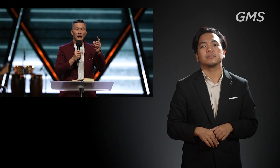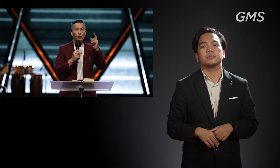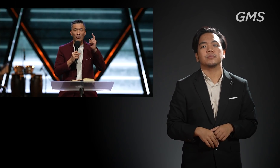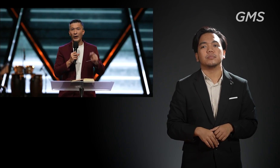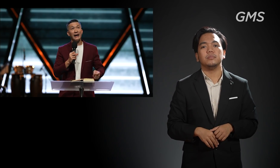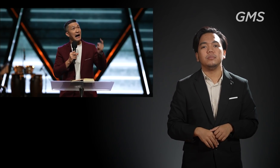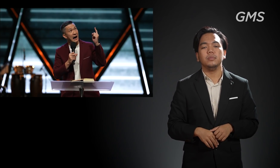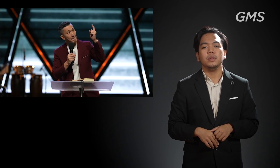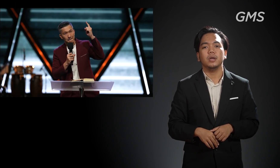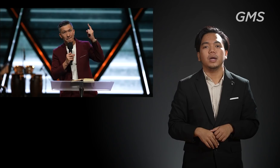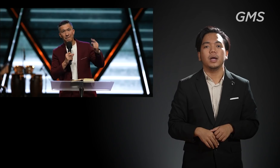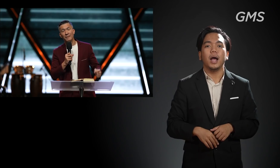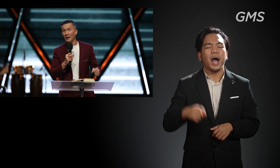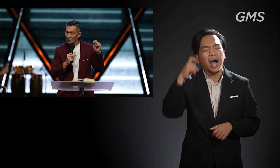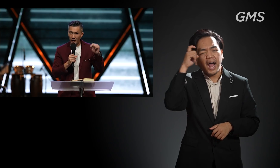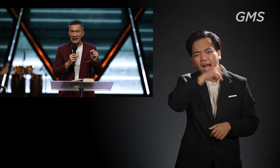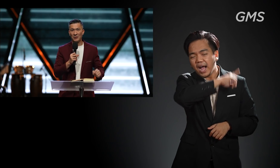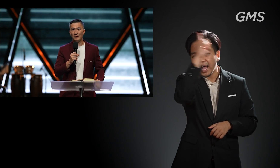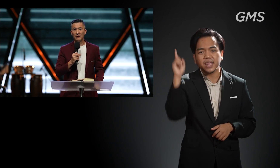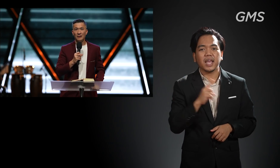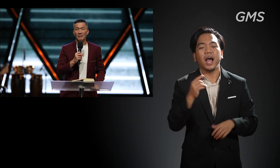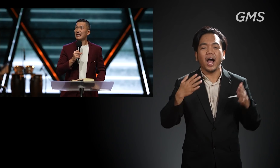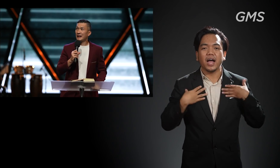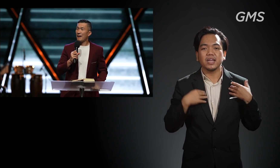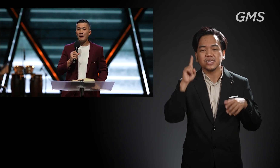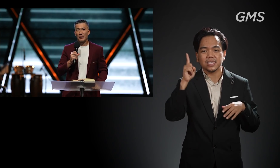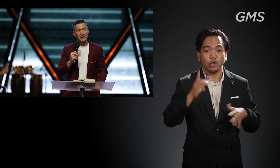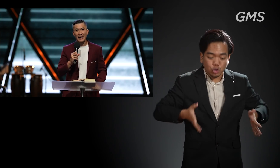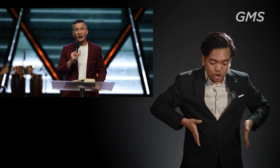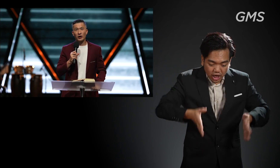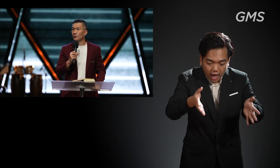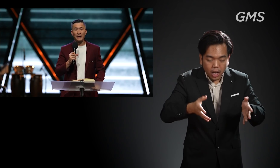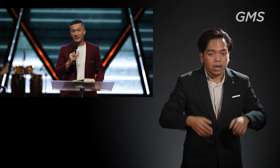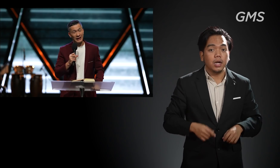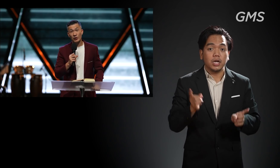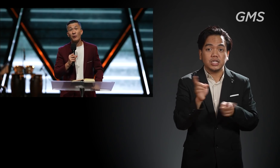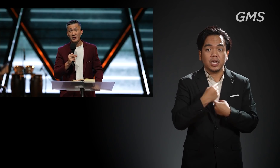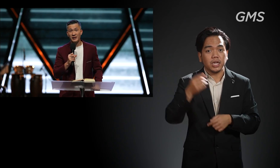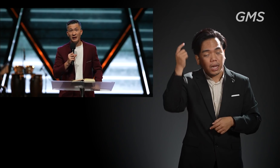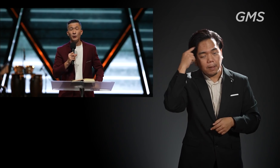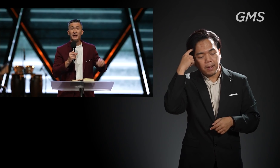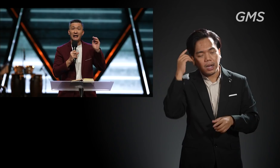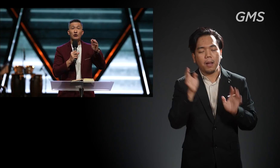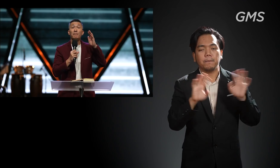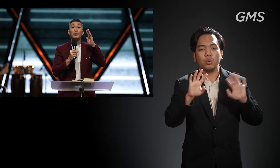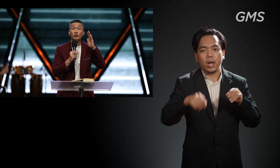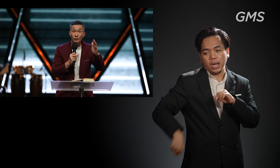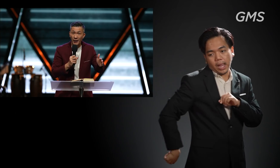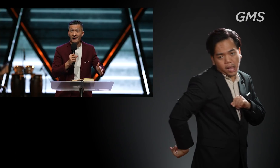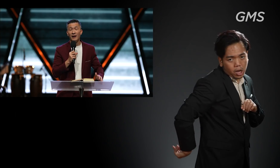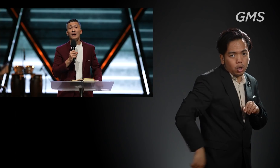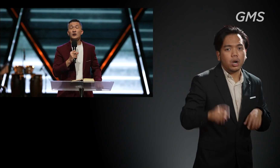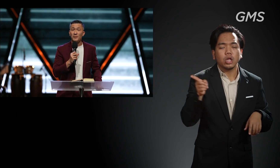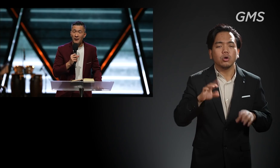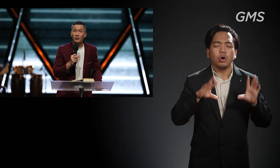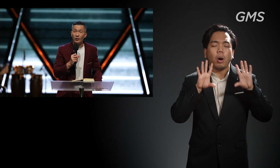There's only one way, up, not down. Menjadi kepala bukan menjadi ekor, itu bukan bicara soal posisi. Itu bicara soal